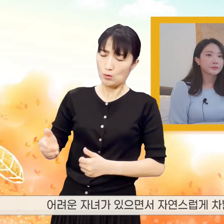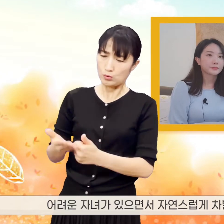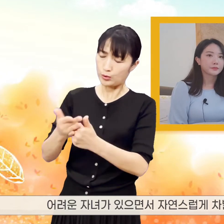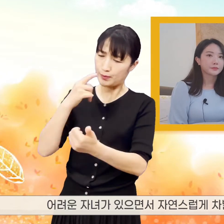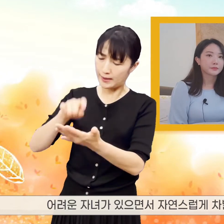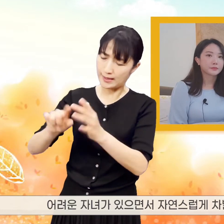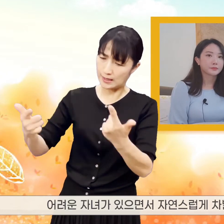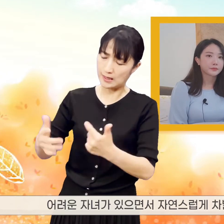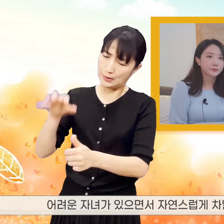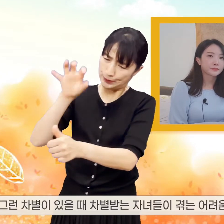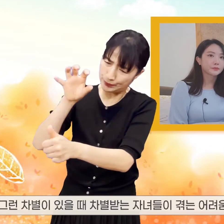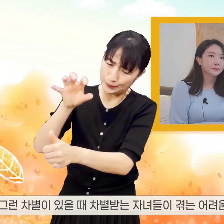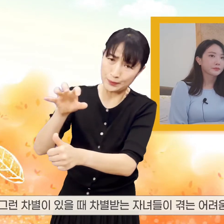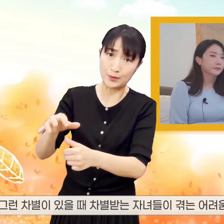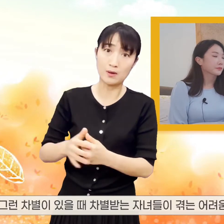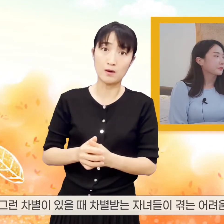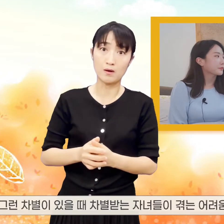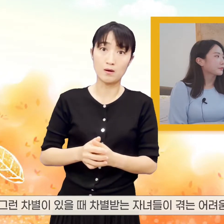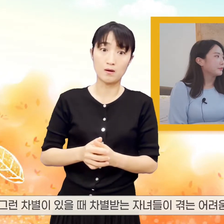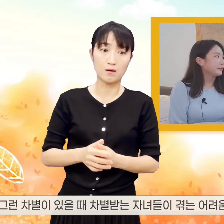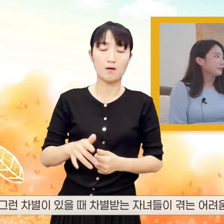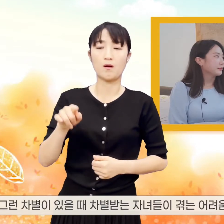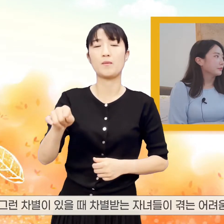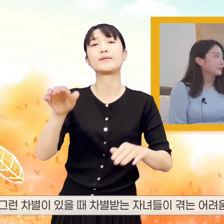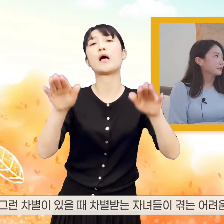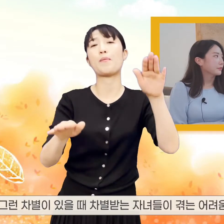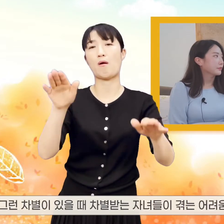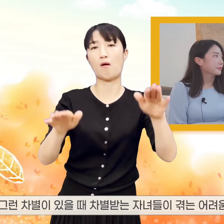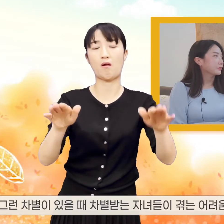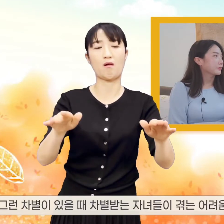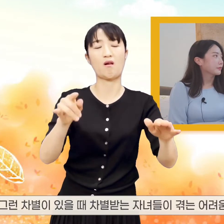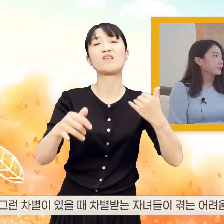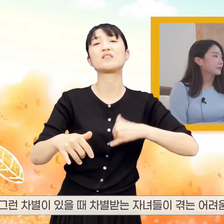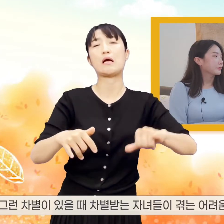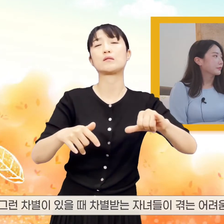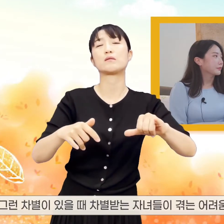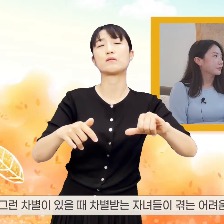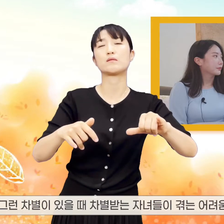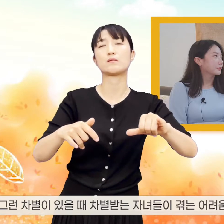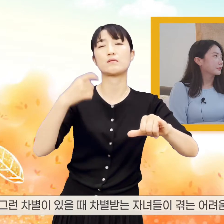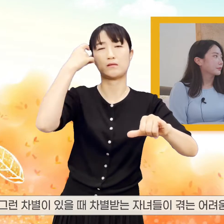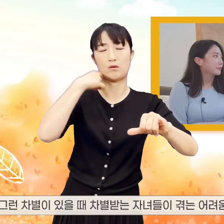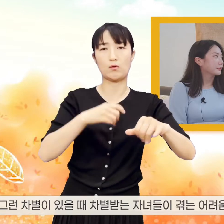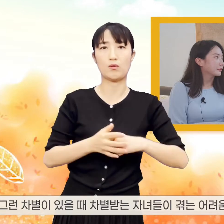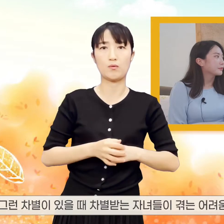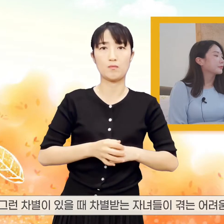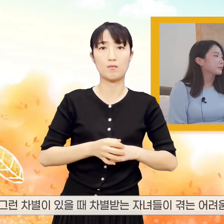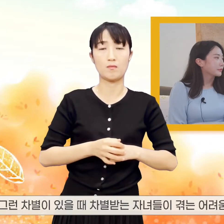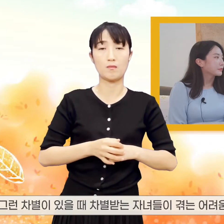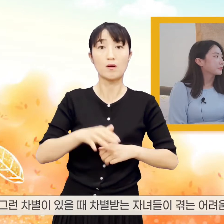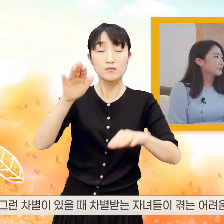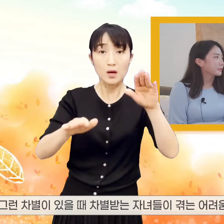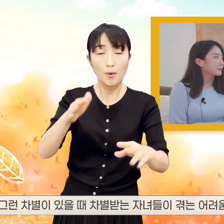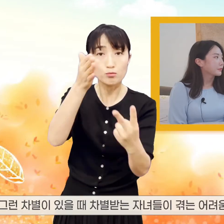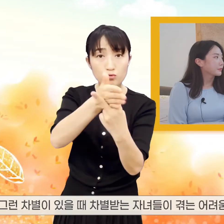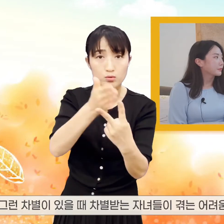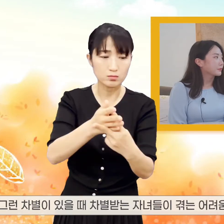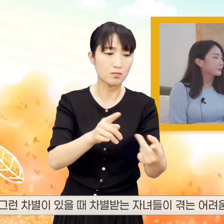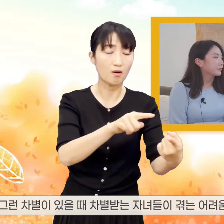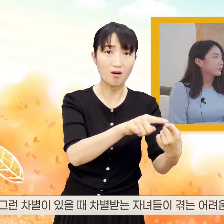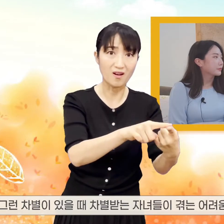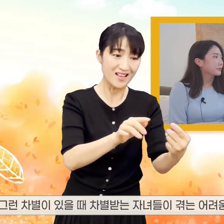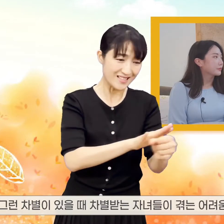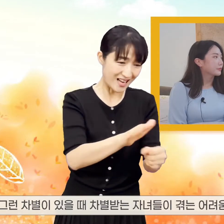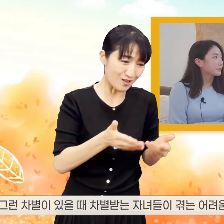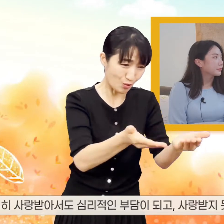차별이 만들어지거든요. 근데 그 차별이 있었을 때 그 차별받은 자녀들이 겪는 어려움, 차별이 2가지